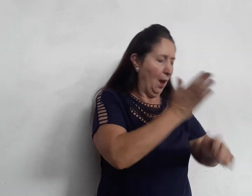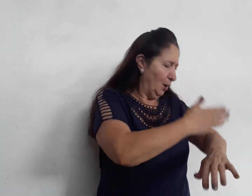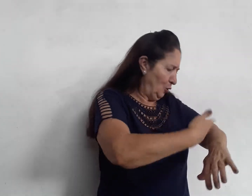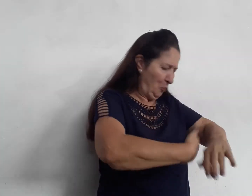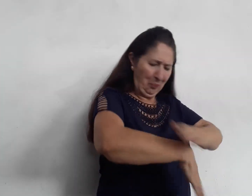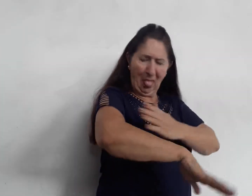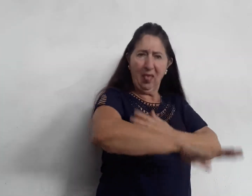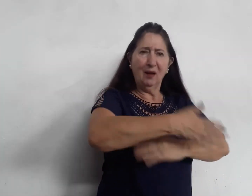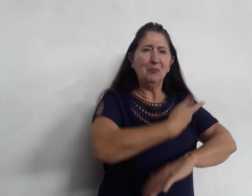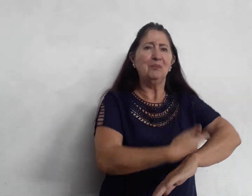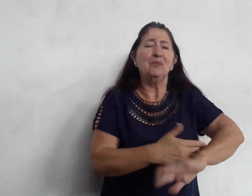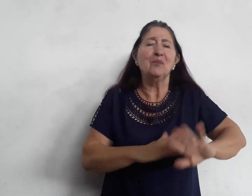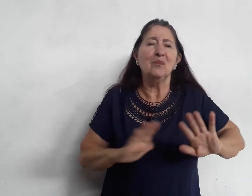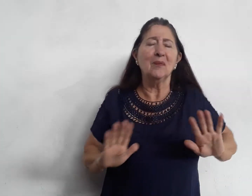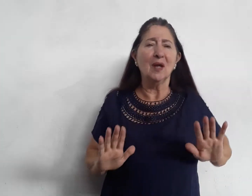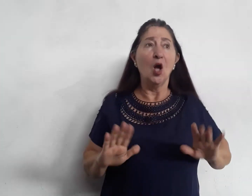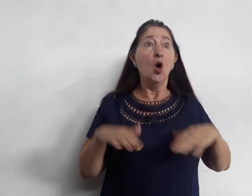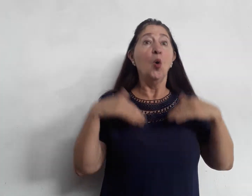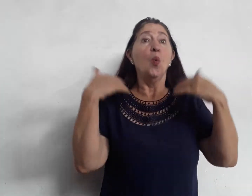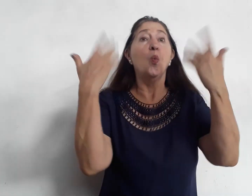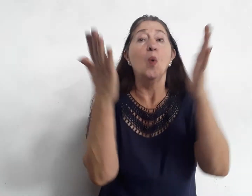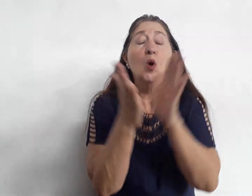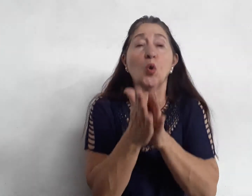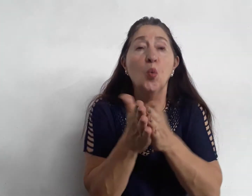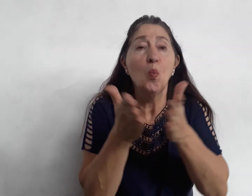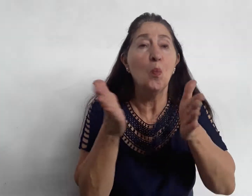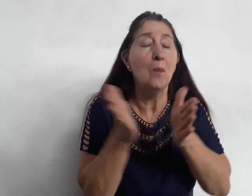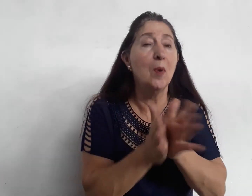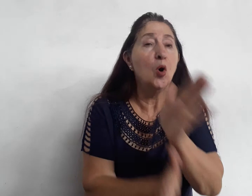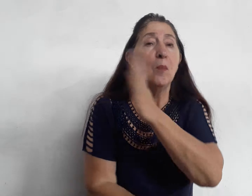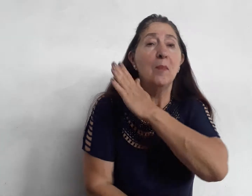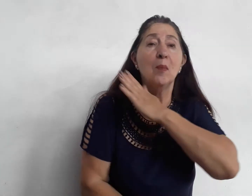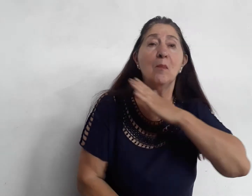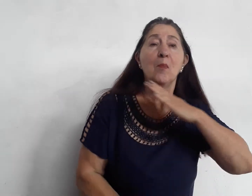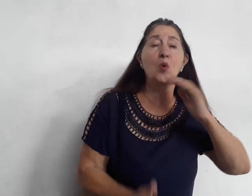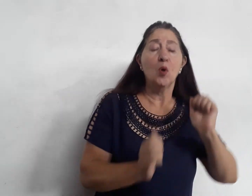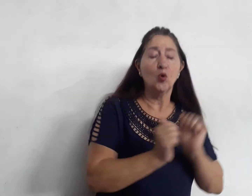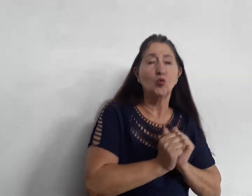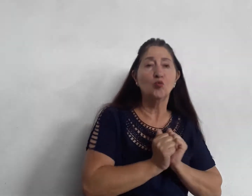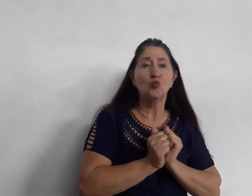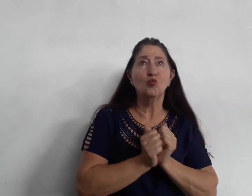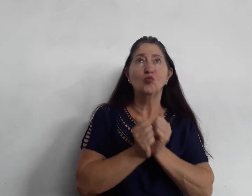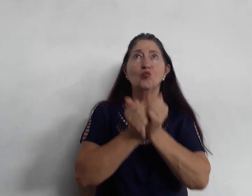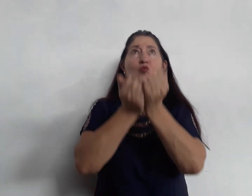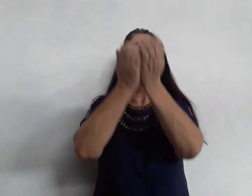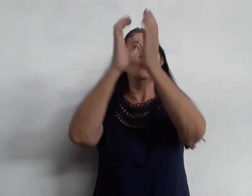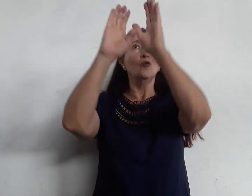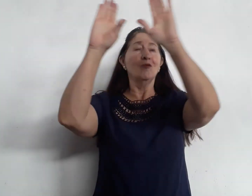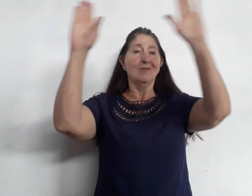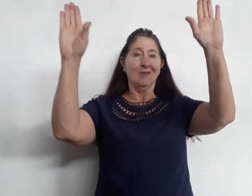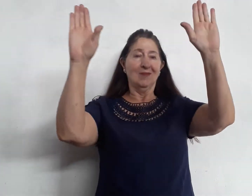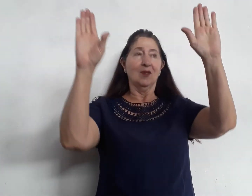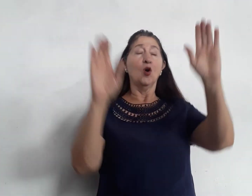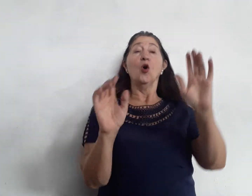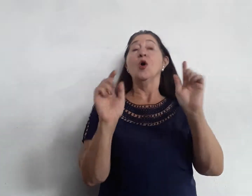morreu, os anjos levaram-no para junto de Abraão. Morreu também o rico e foi